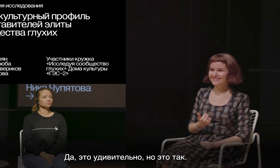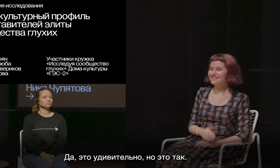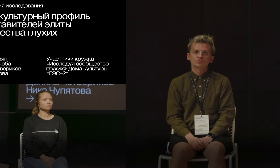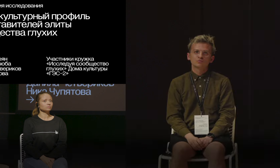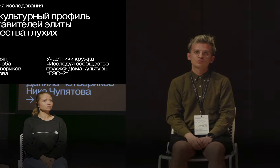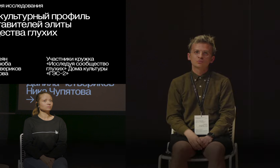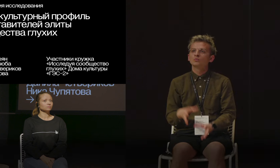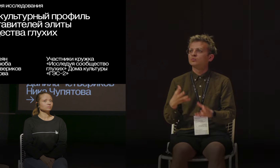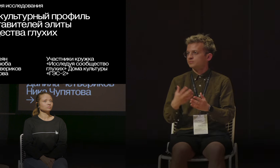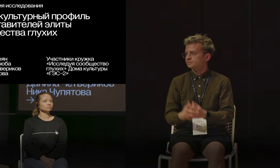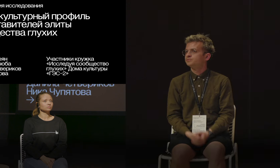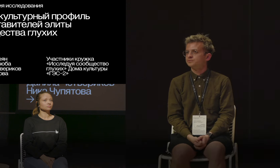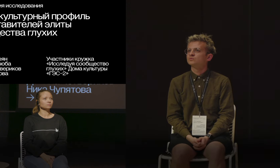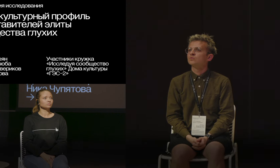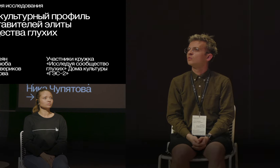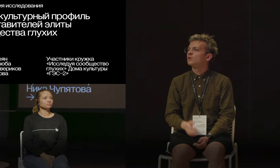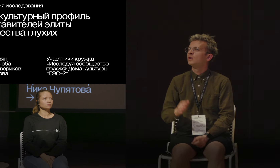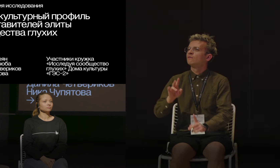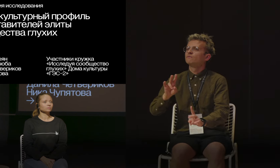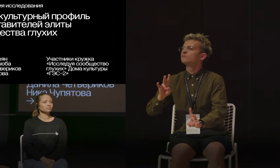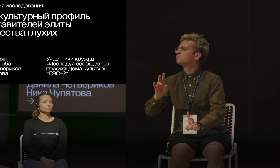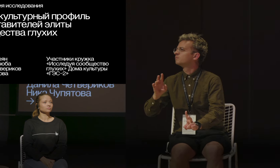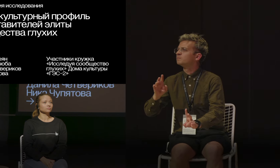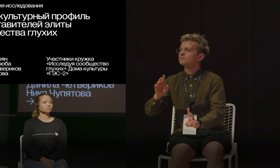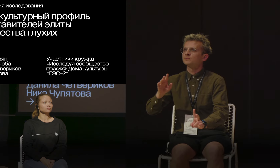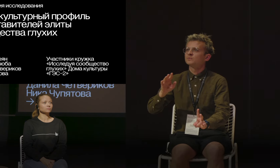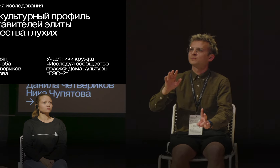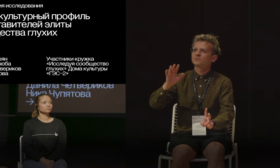слышащие и кода не входили. Да, это удивительно, но это так.